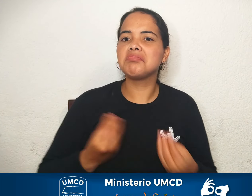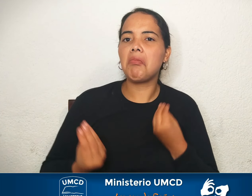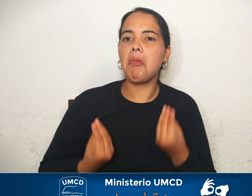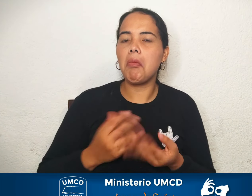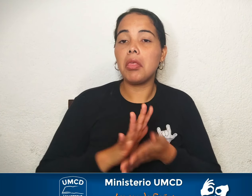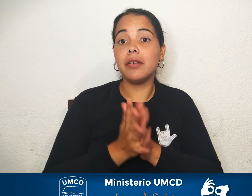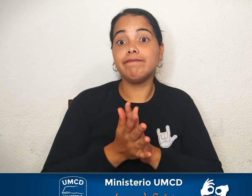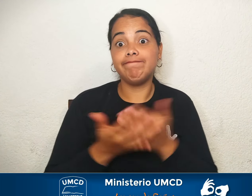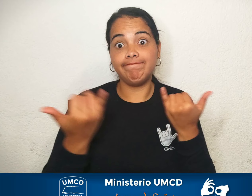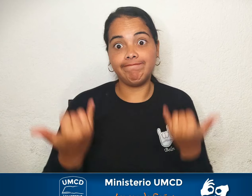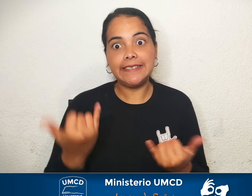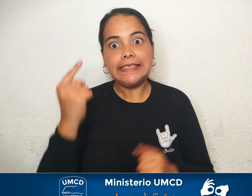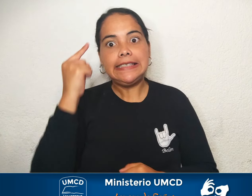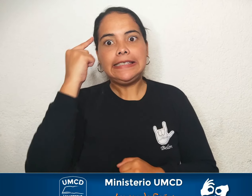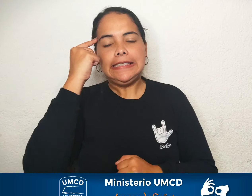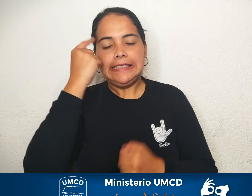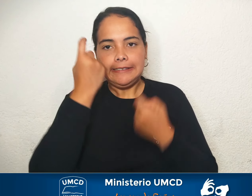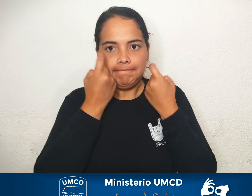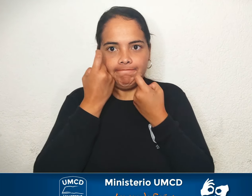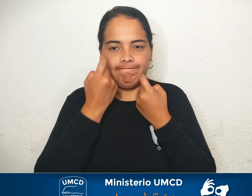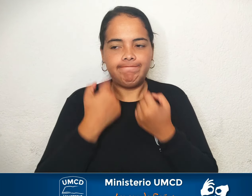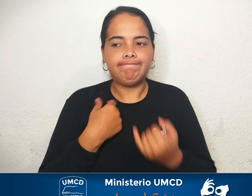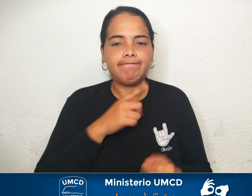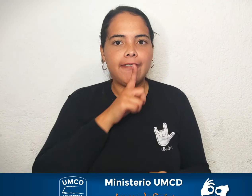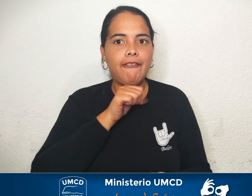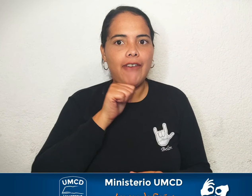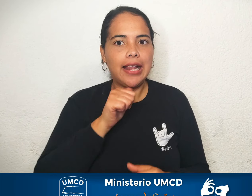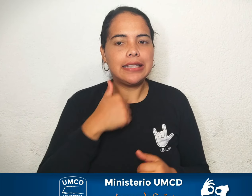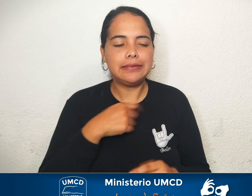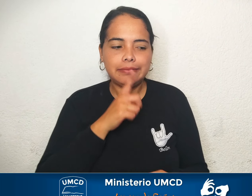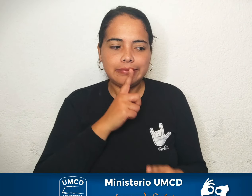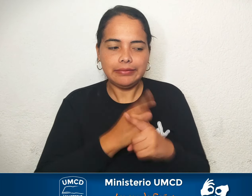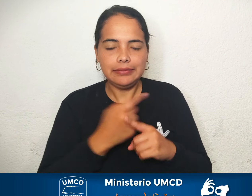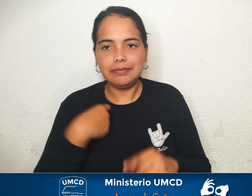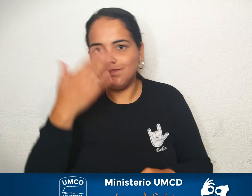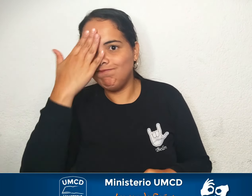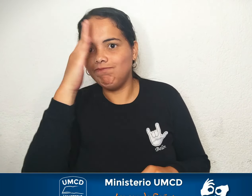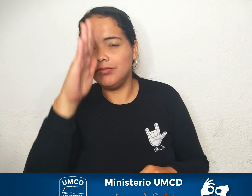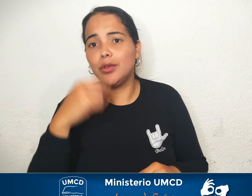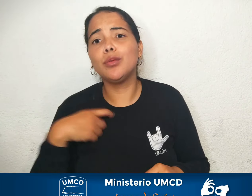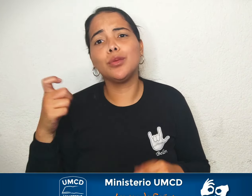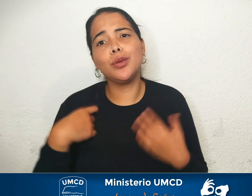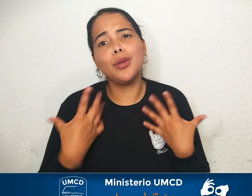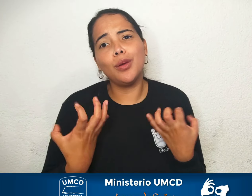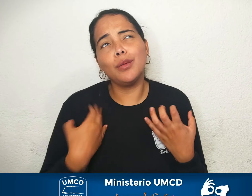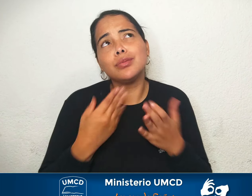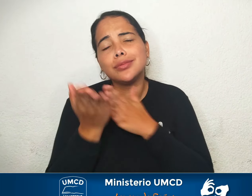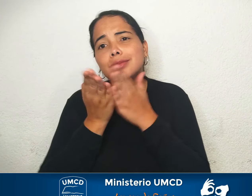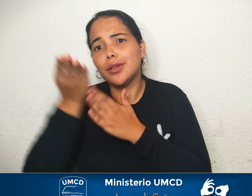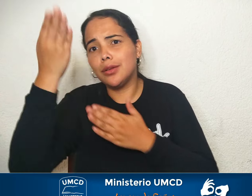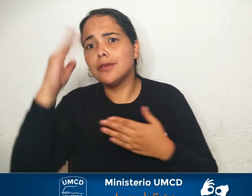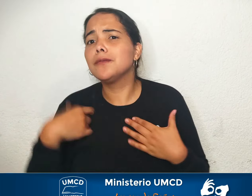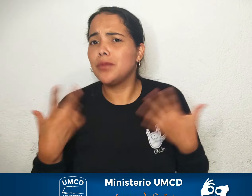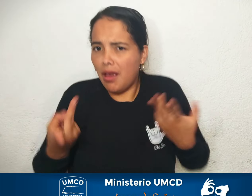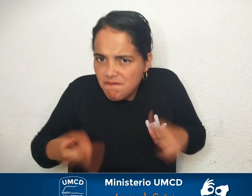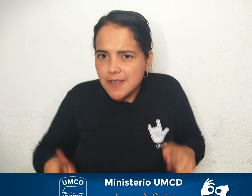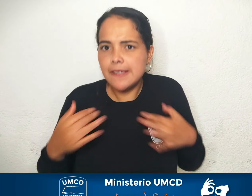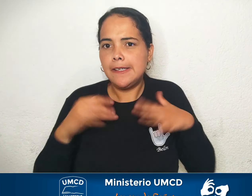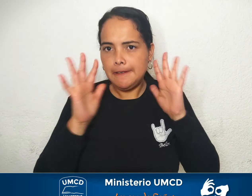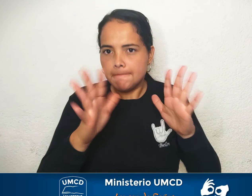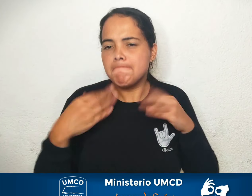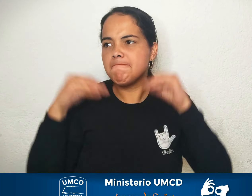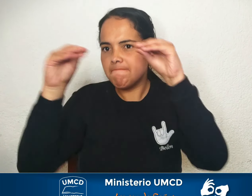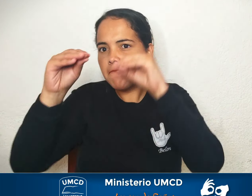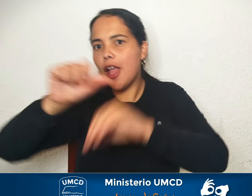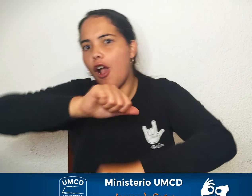en el día de hoy. Que Dios nos ayude a poner nuestros dones, nuestro tiempo, nuestro cariño, nuestra